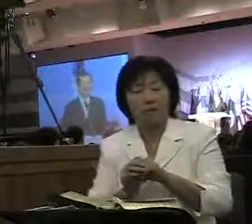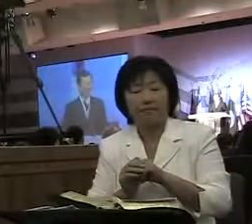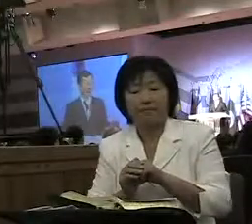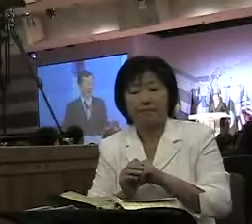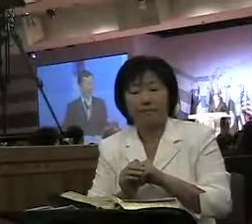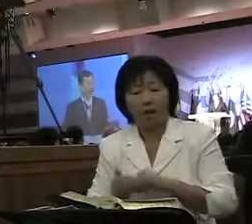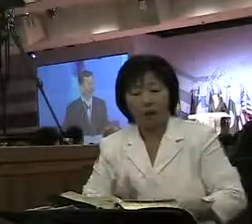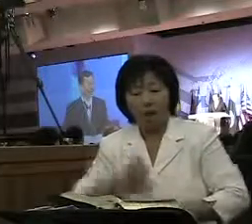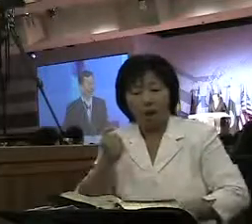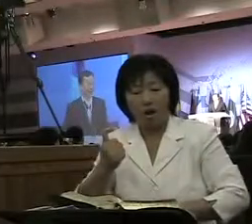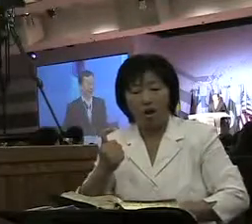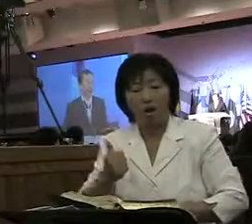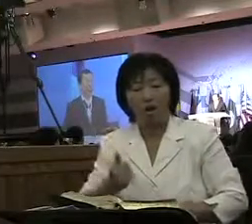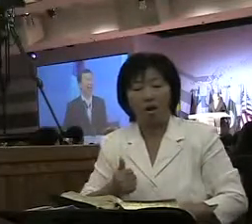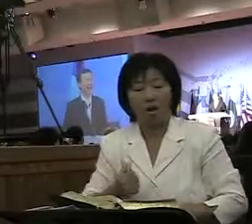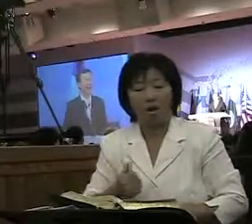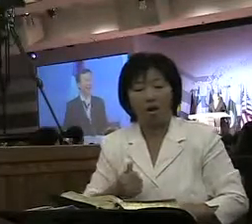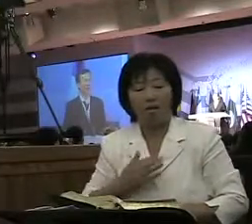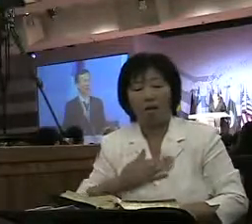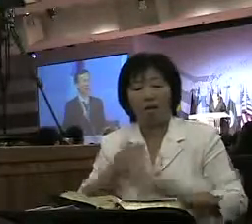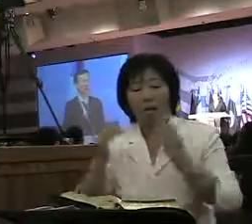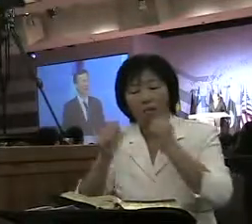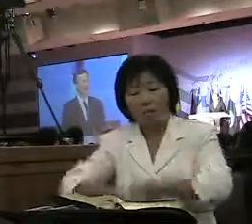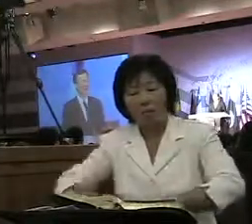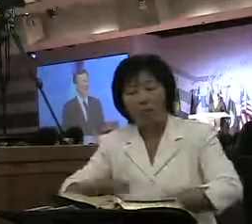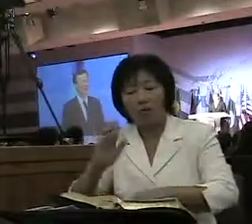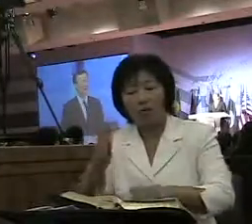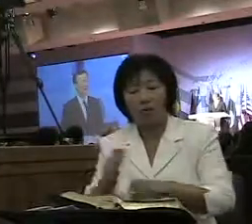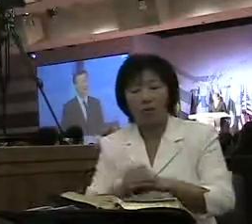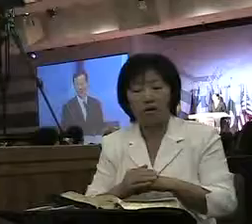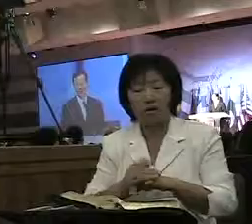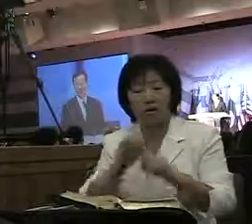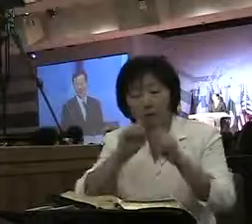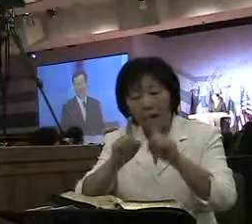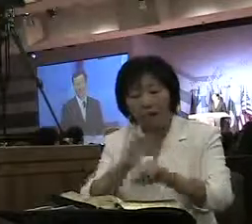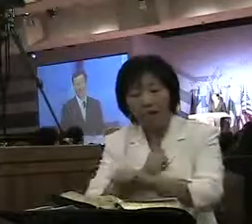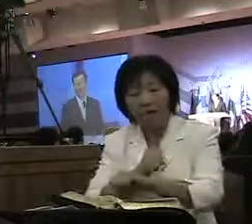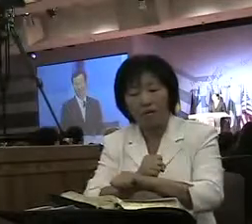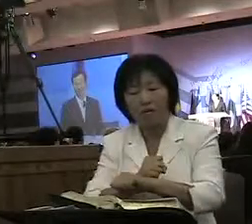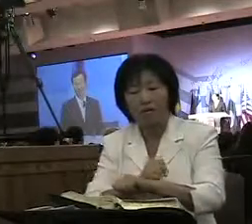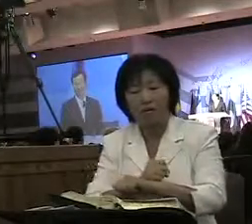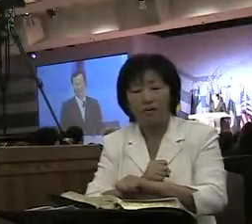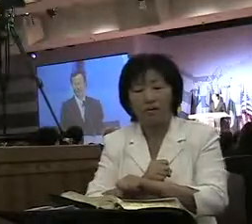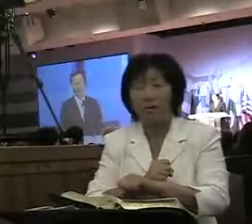맙니다. 화로다 내가 망하게 되었다고 말을